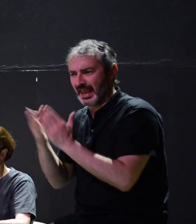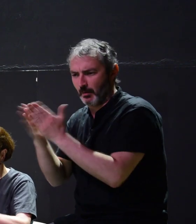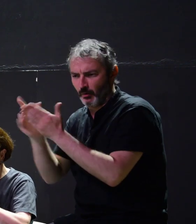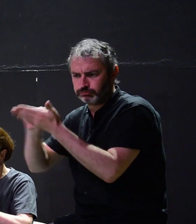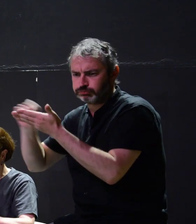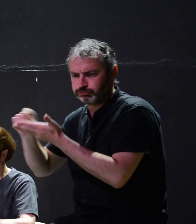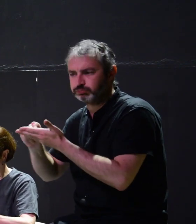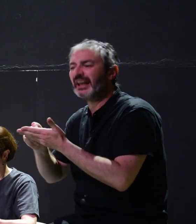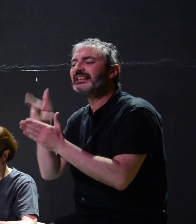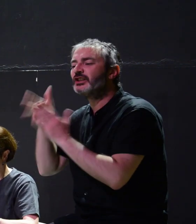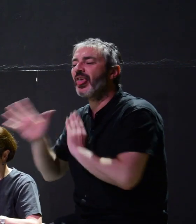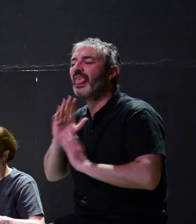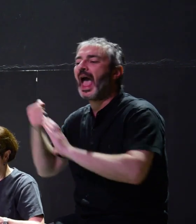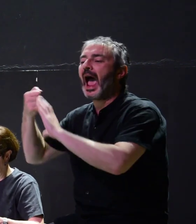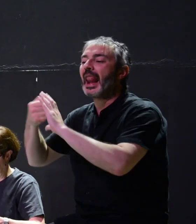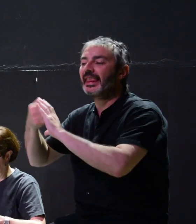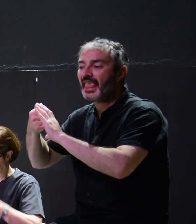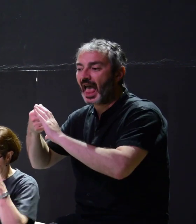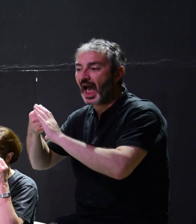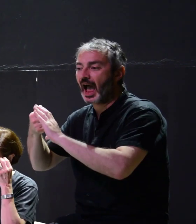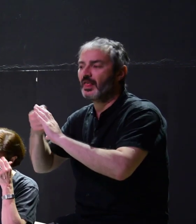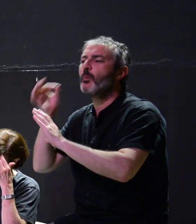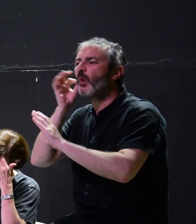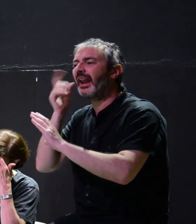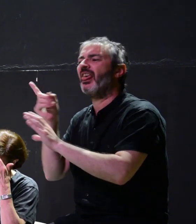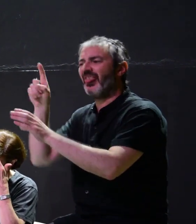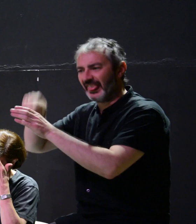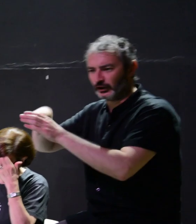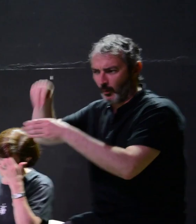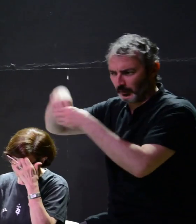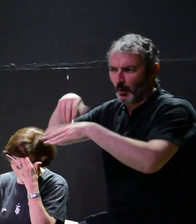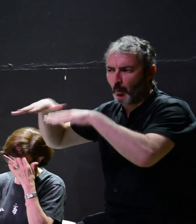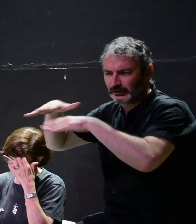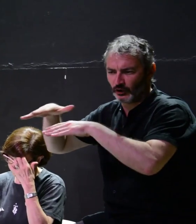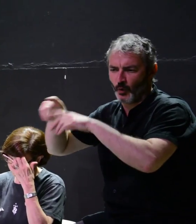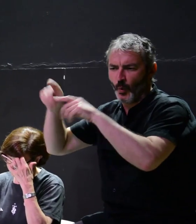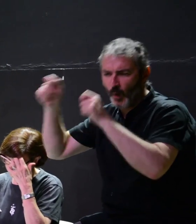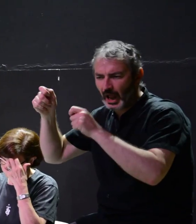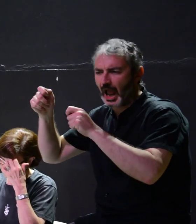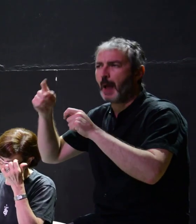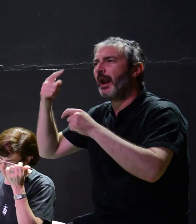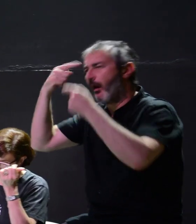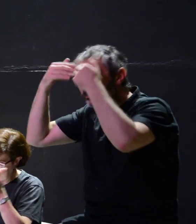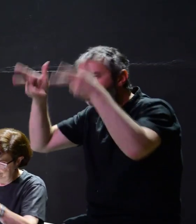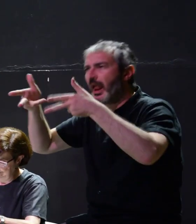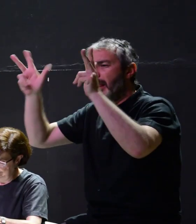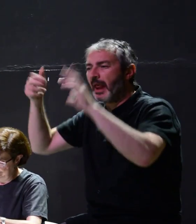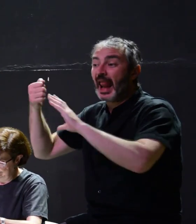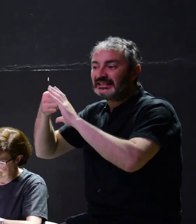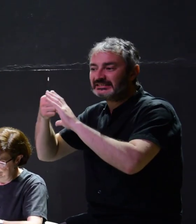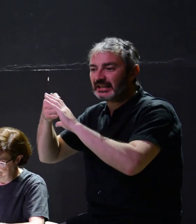llibres sobre l'història de l'anarquisme, la presència de les dones en aquests moviments de lliure pensadors i